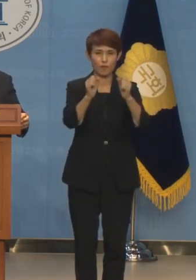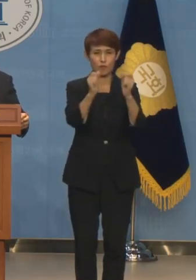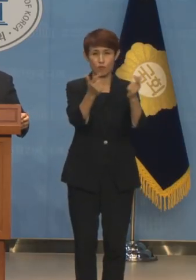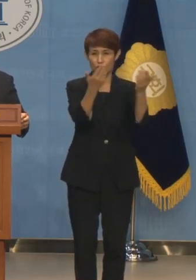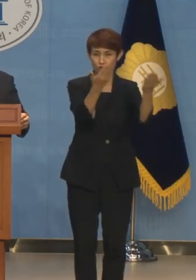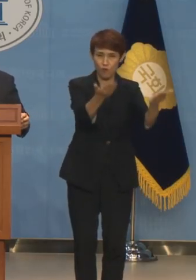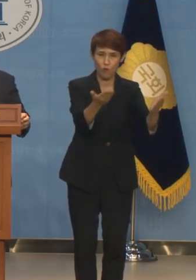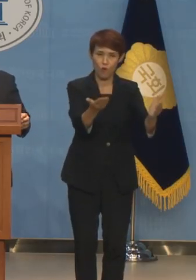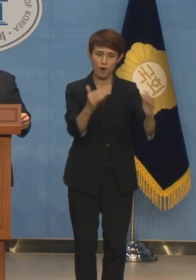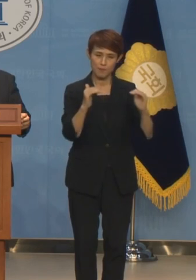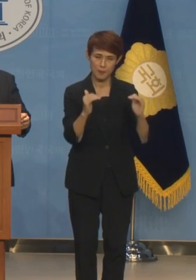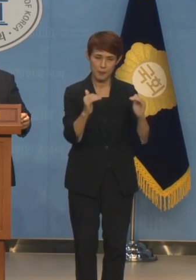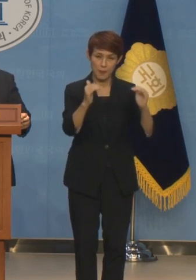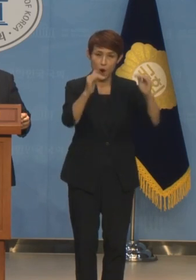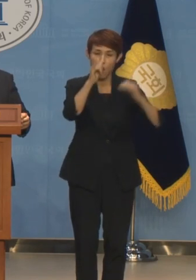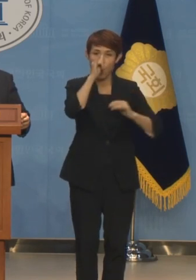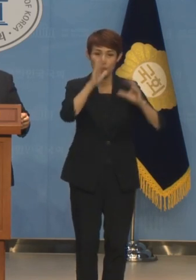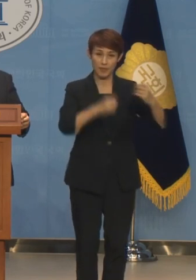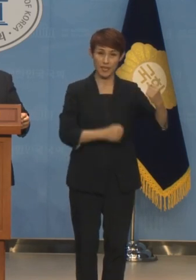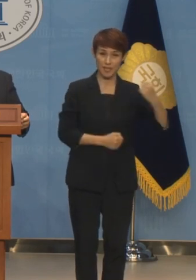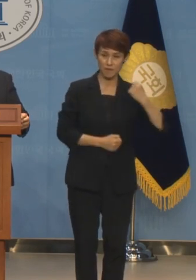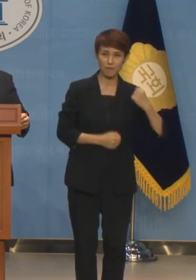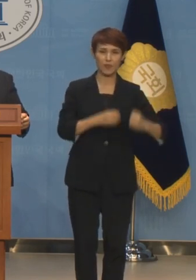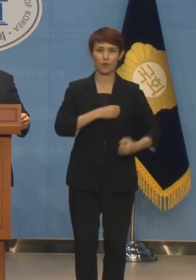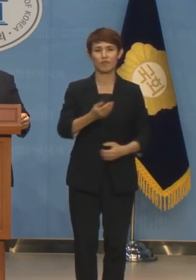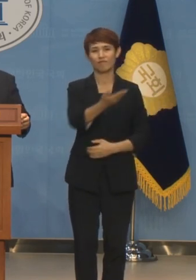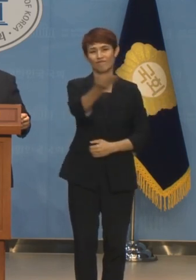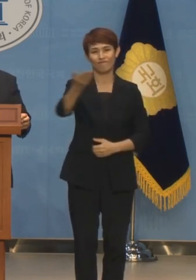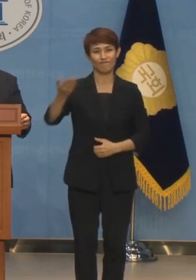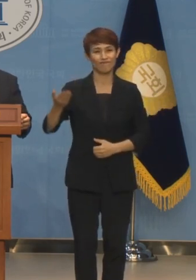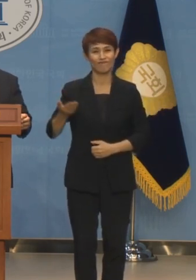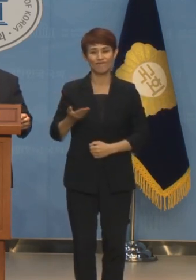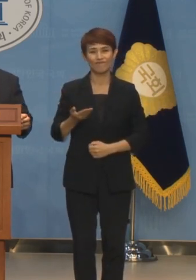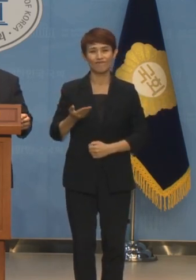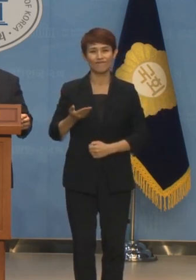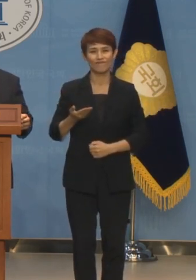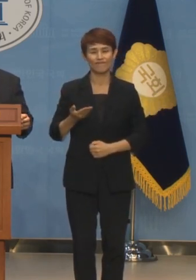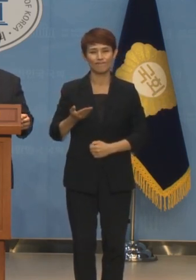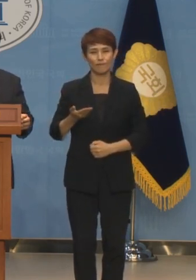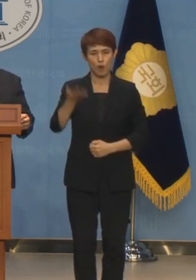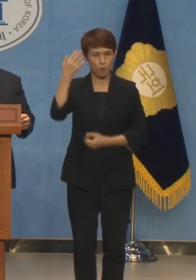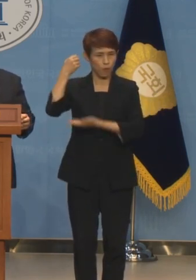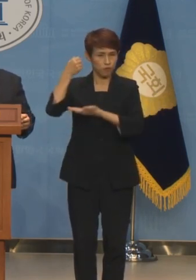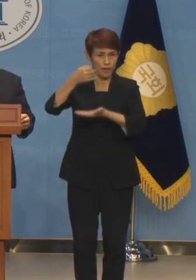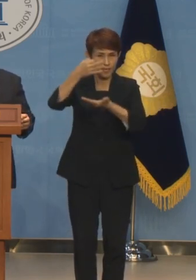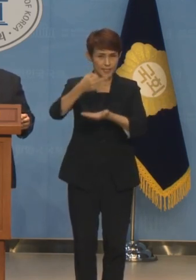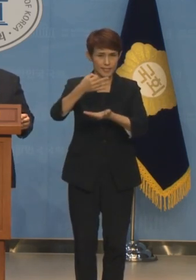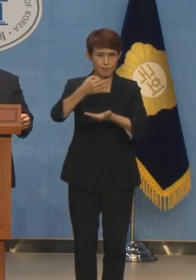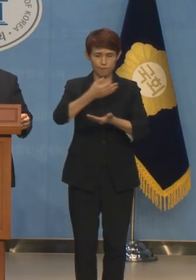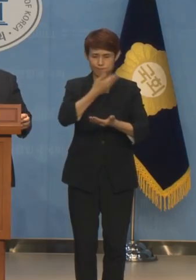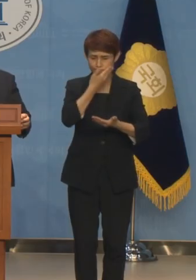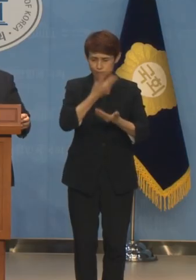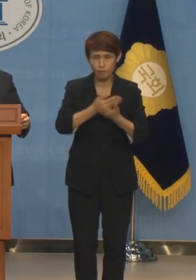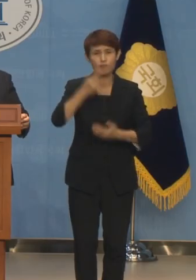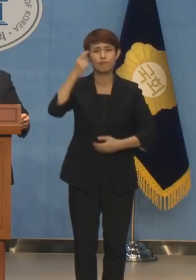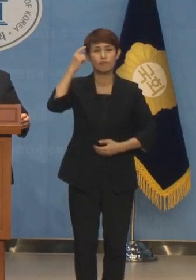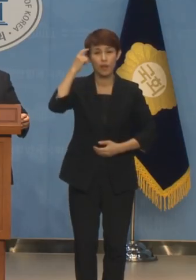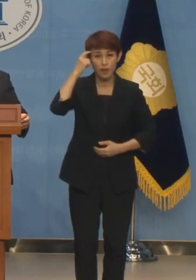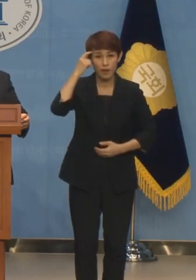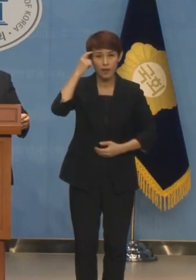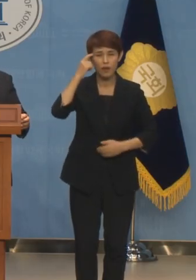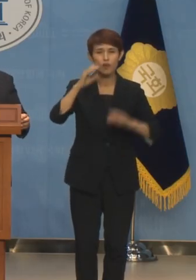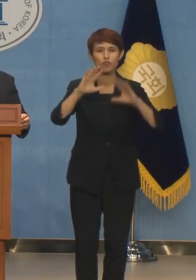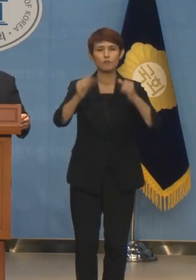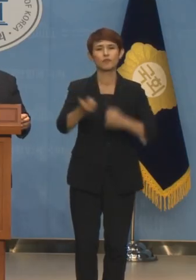주며 성장해온 국민의힘과 당원 동지 여러분, 보수의 가치를 목숨보다 귀하게 여겨온